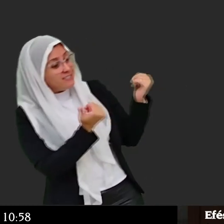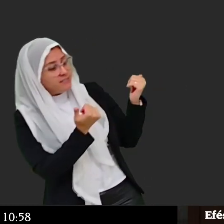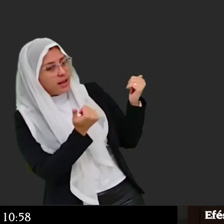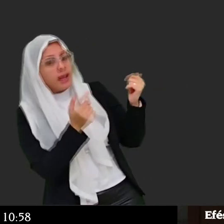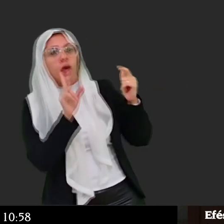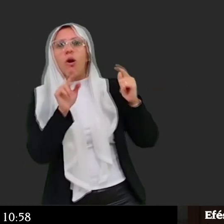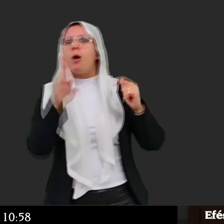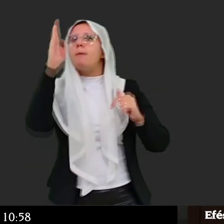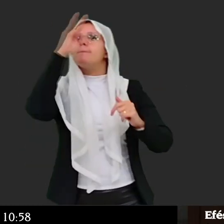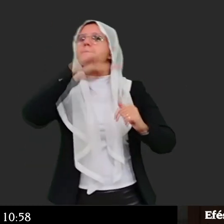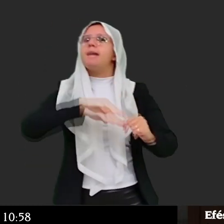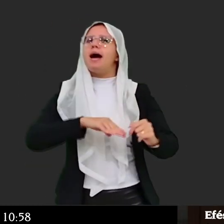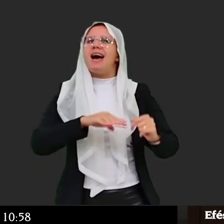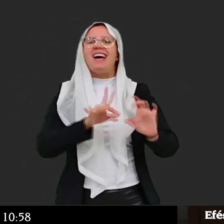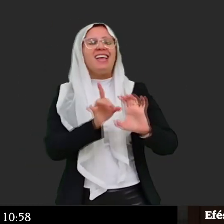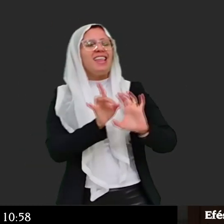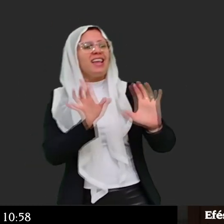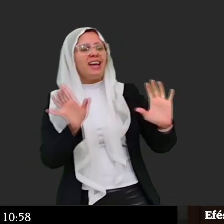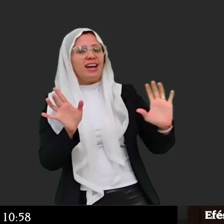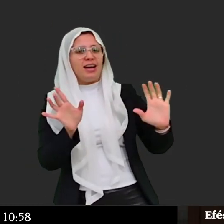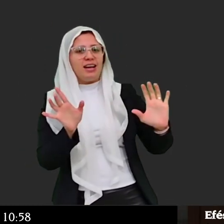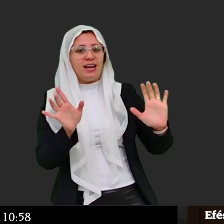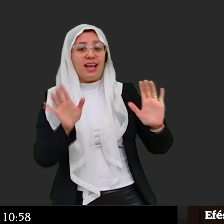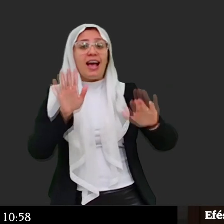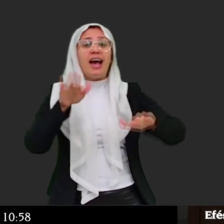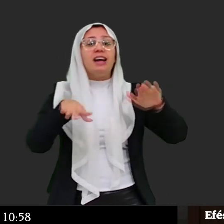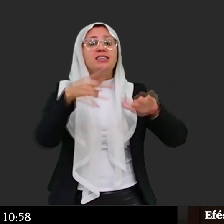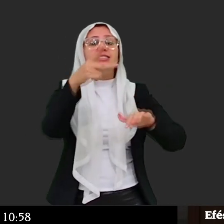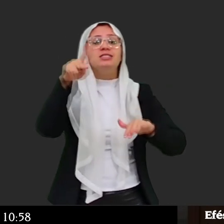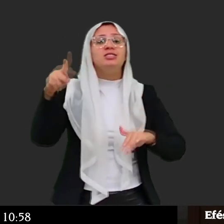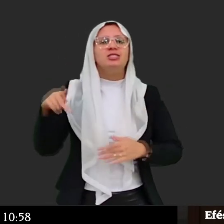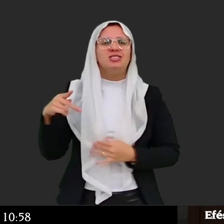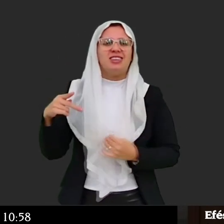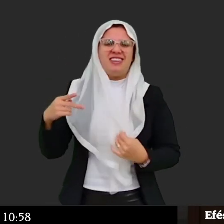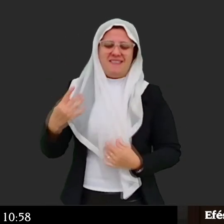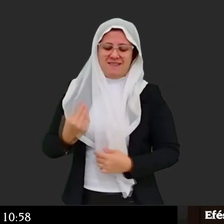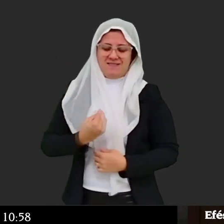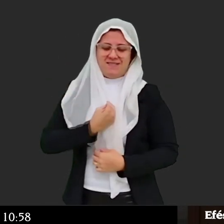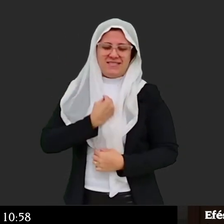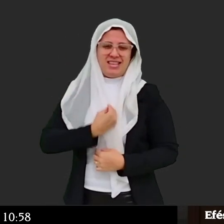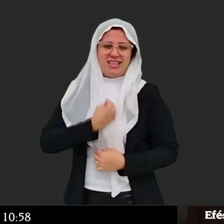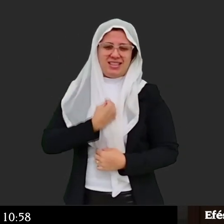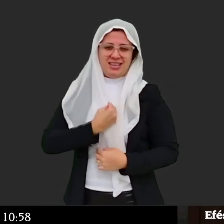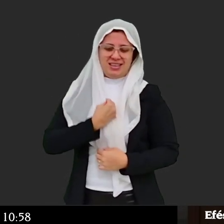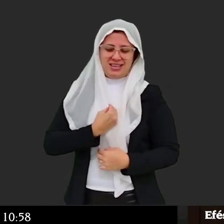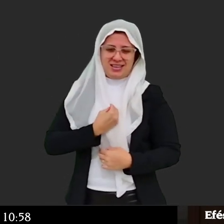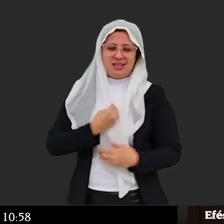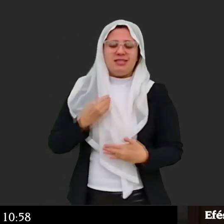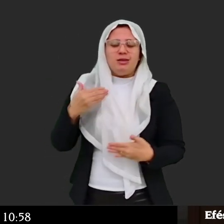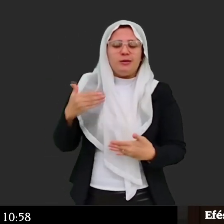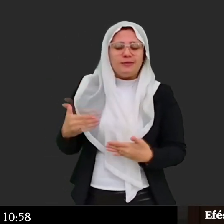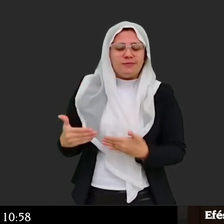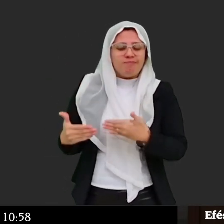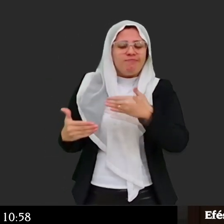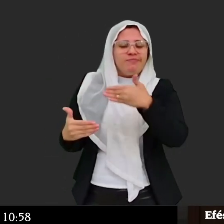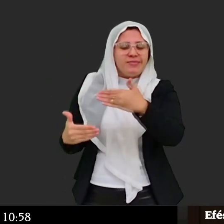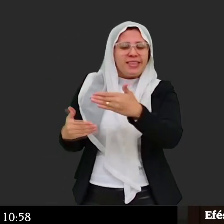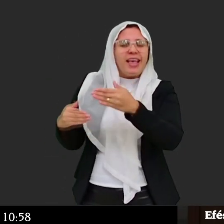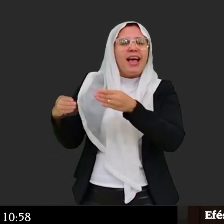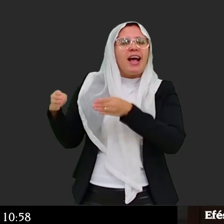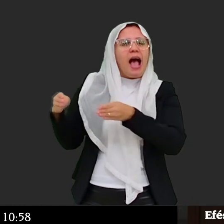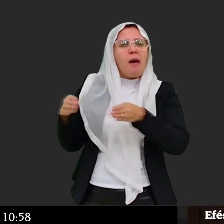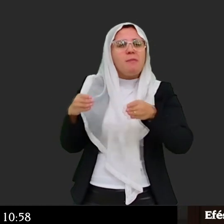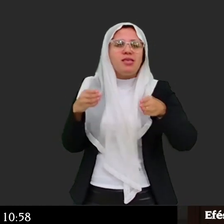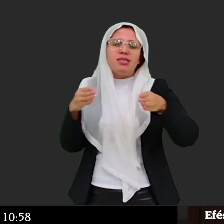Assim acontece àqueles que na sua viagem, na sua condução, neste caminho santo,